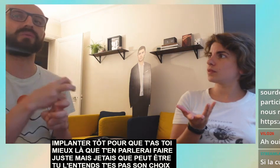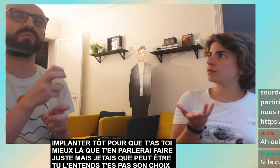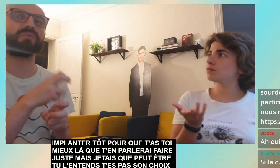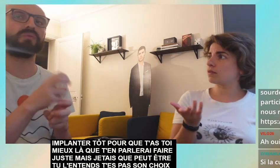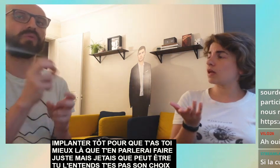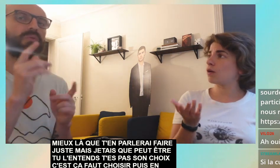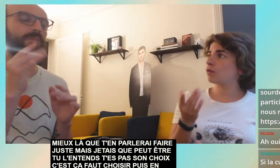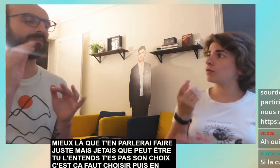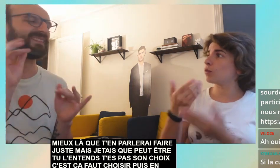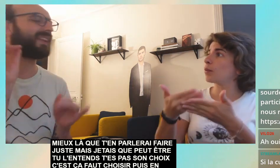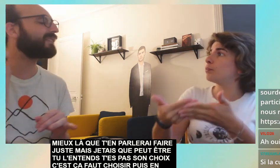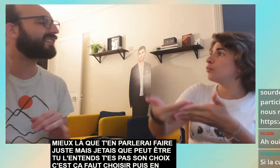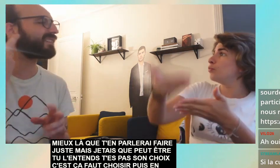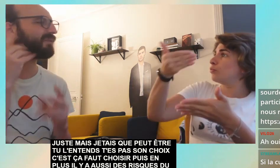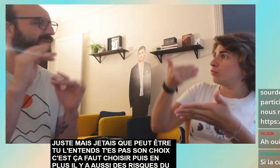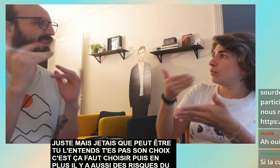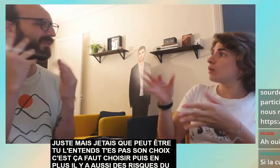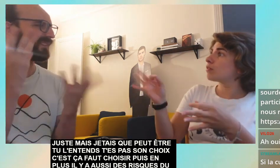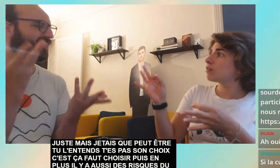coup d'infection.